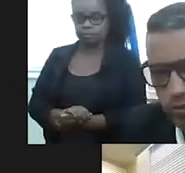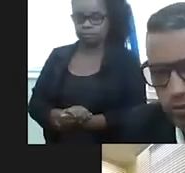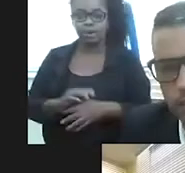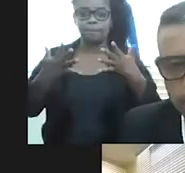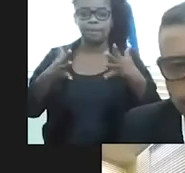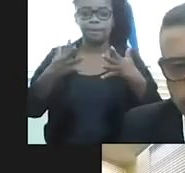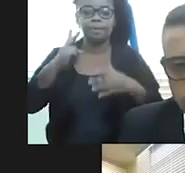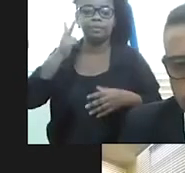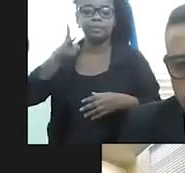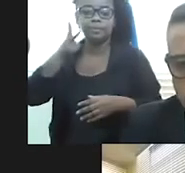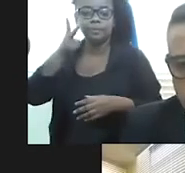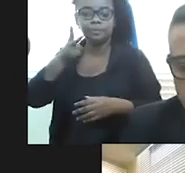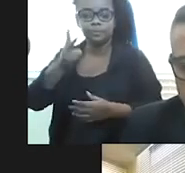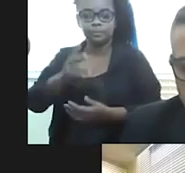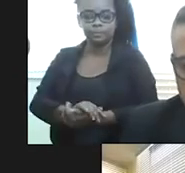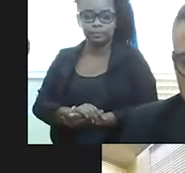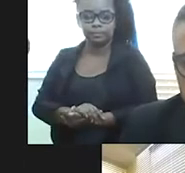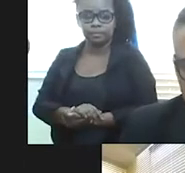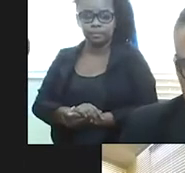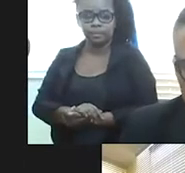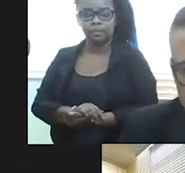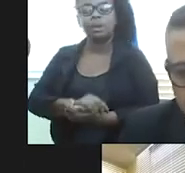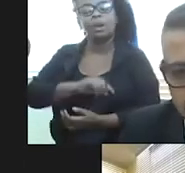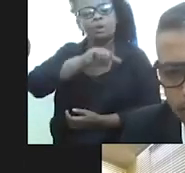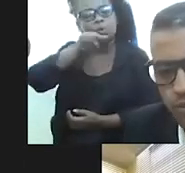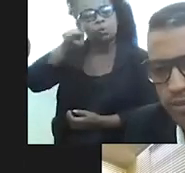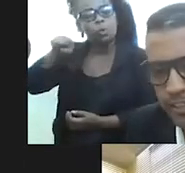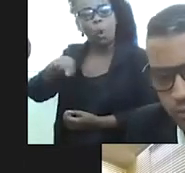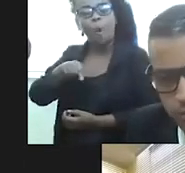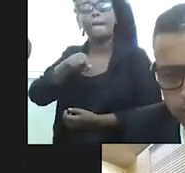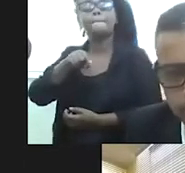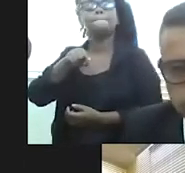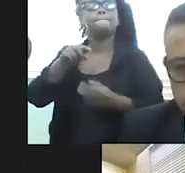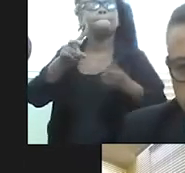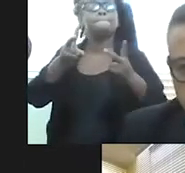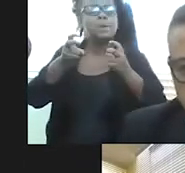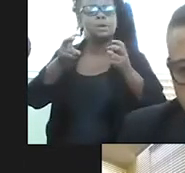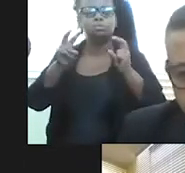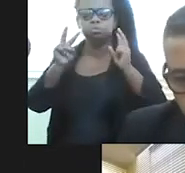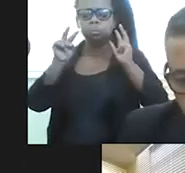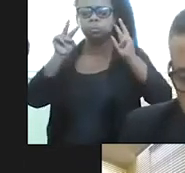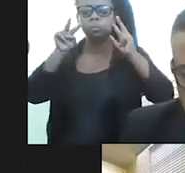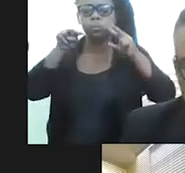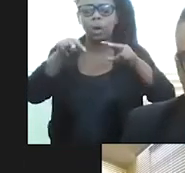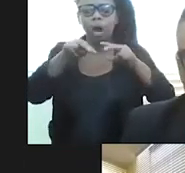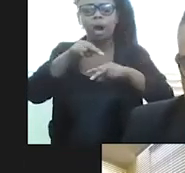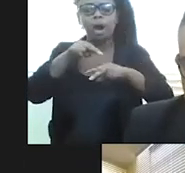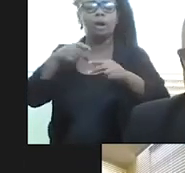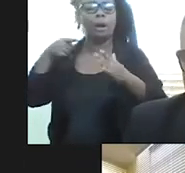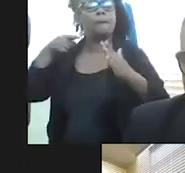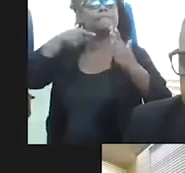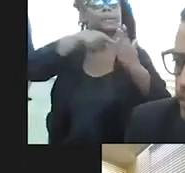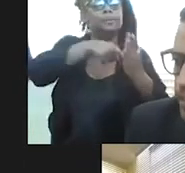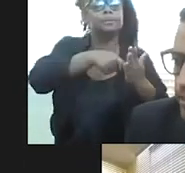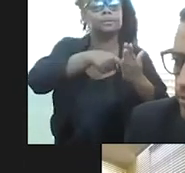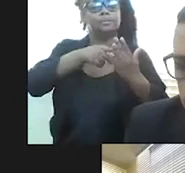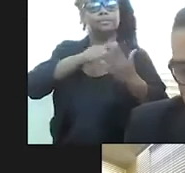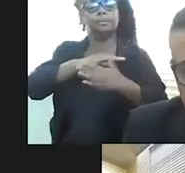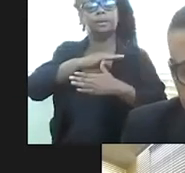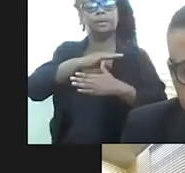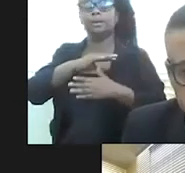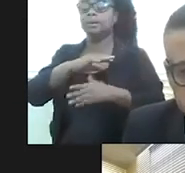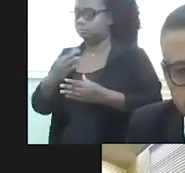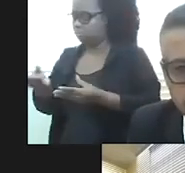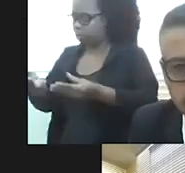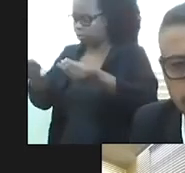Parabéns, vereador. Nós estamos todos atentos à sua denúncia, assim como todas as denúncias que nos